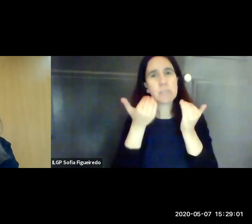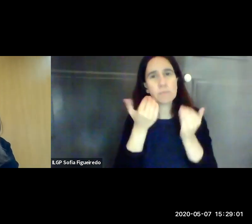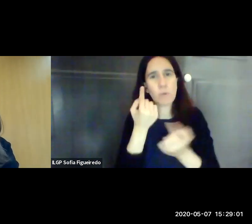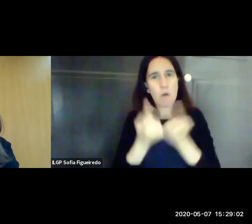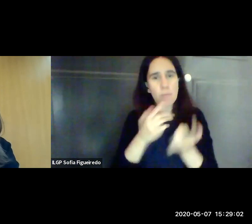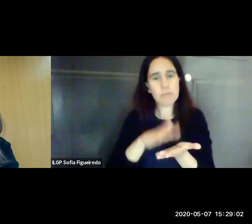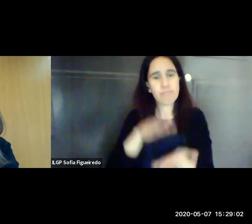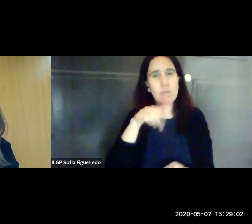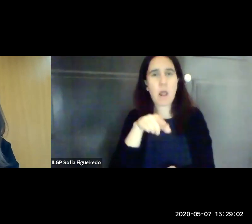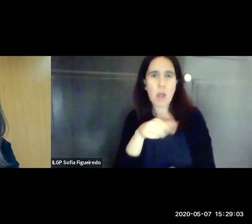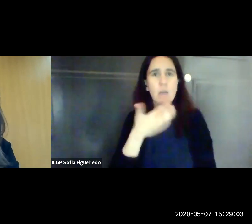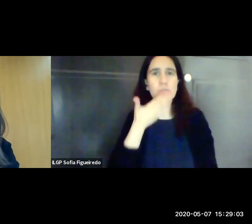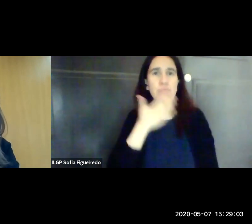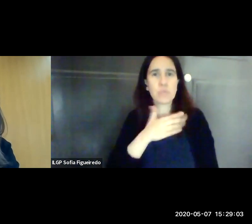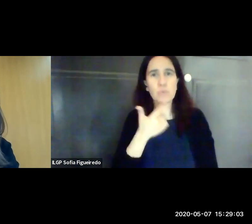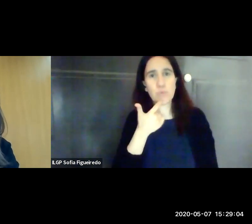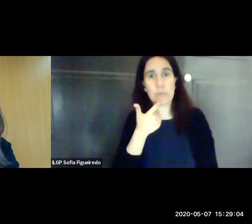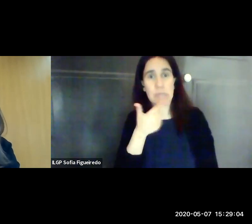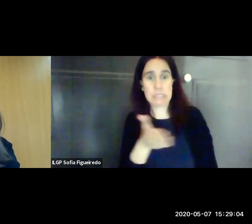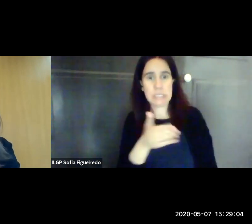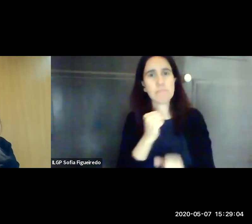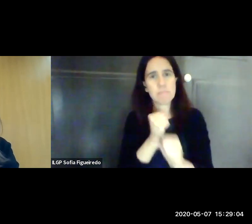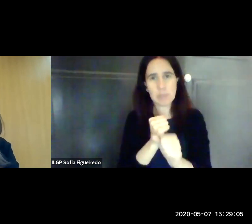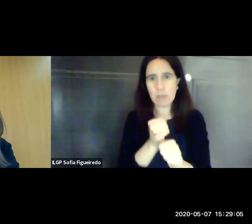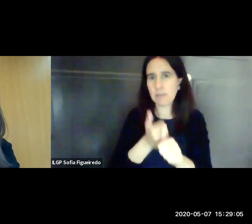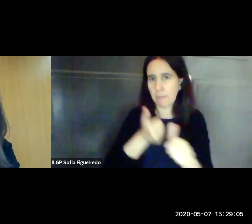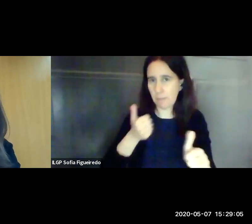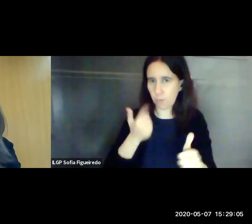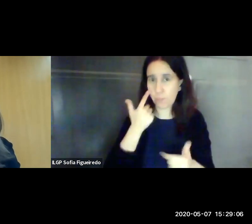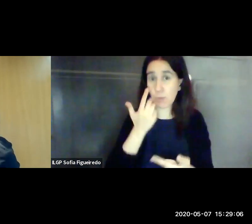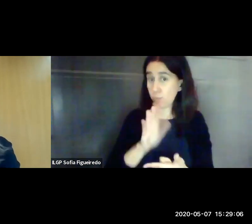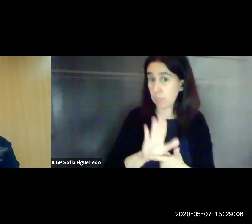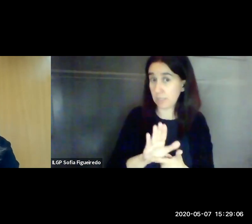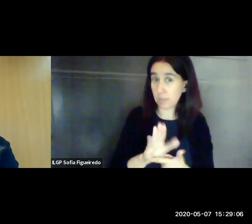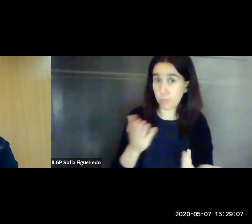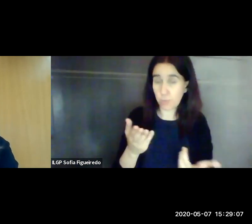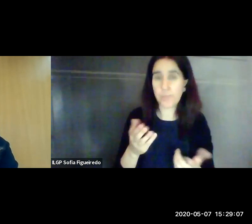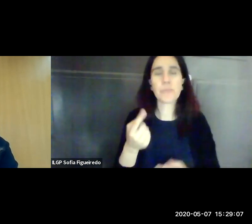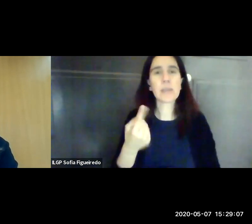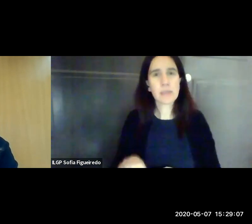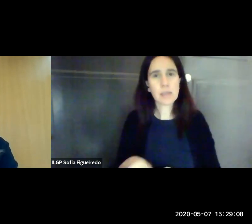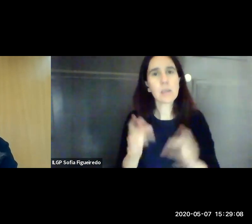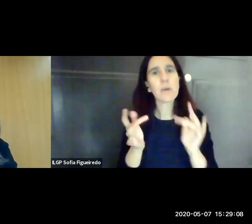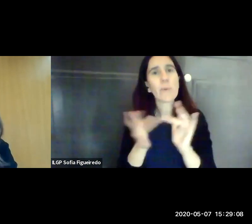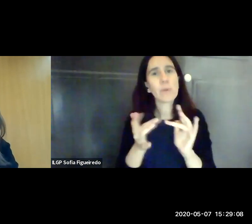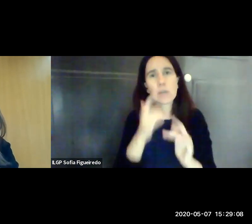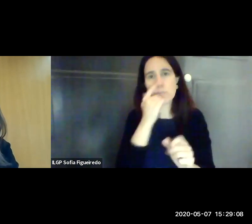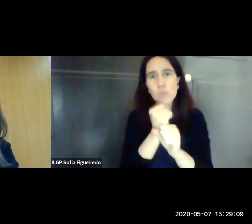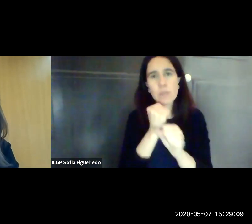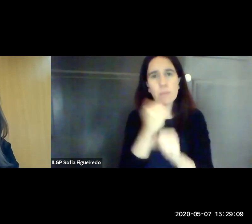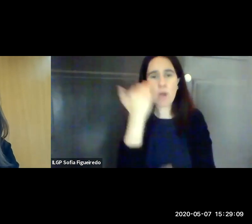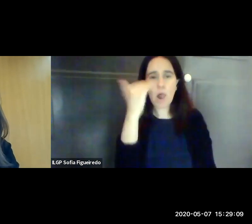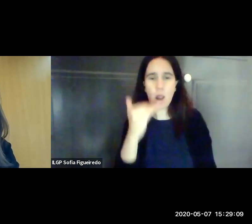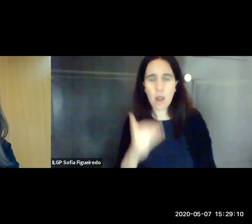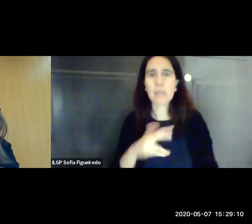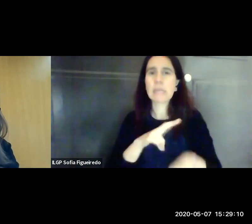é muito útil neste contexto de teletrabalho. Por exemplo, os contactos dos trabalhadores, os